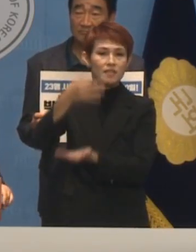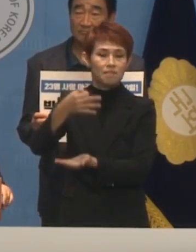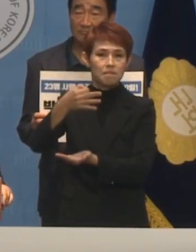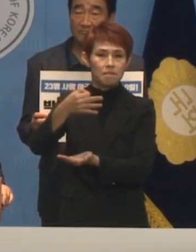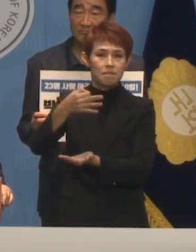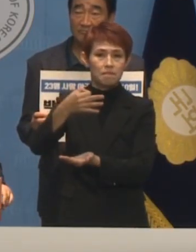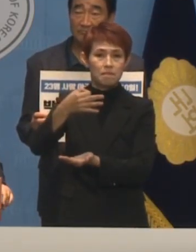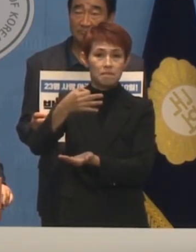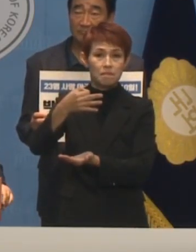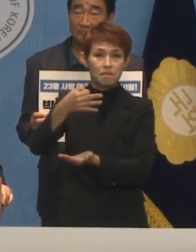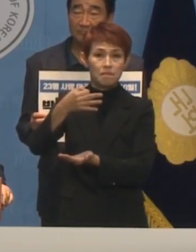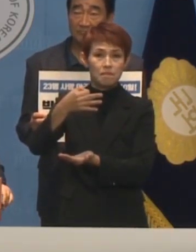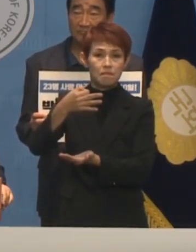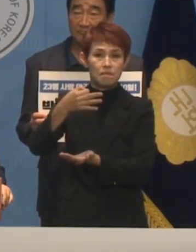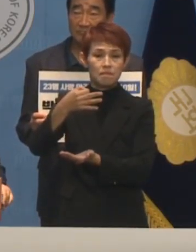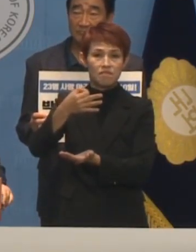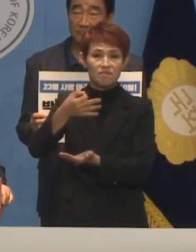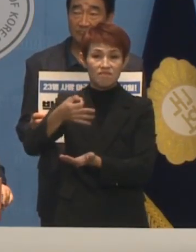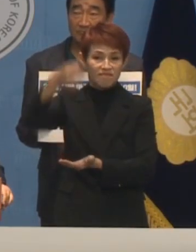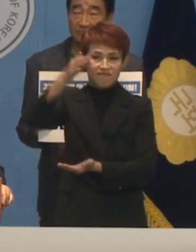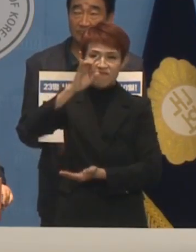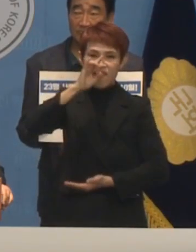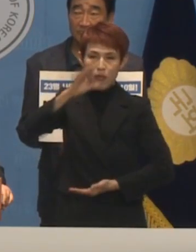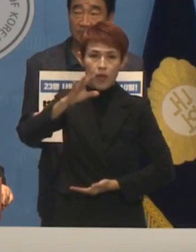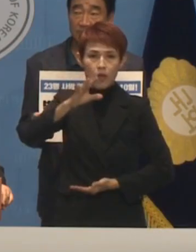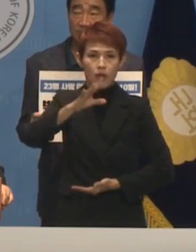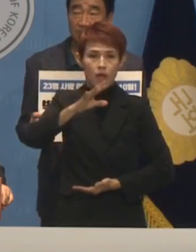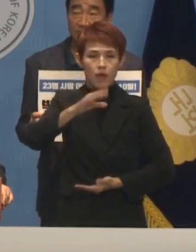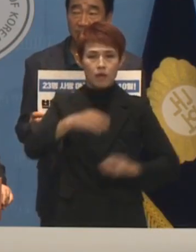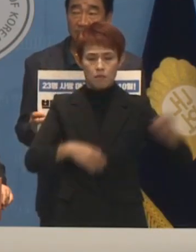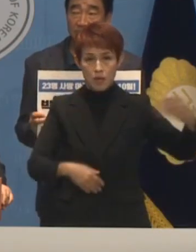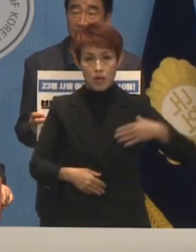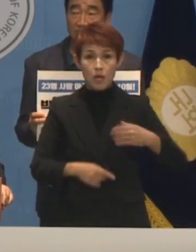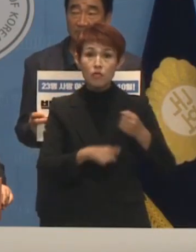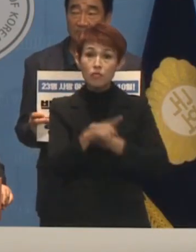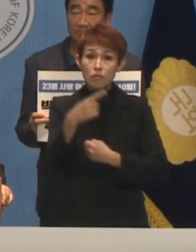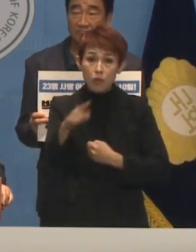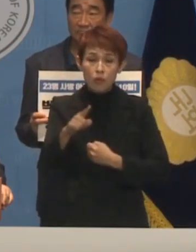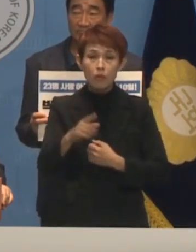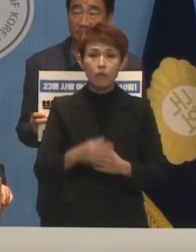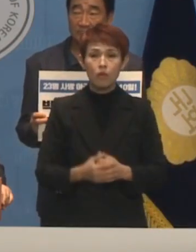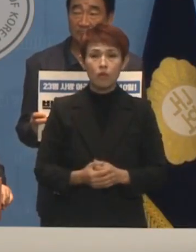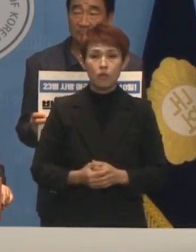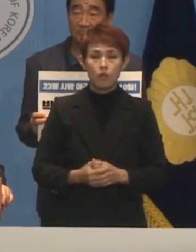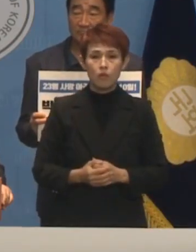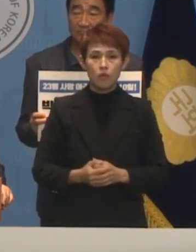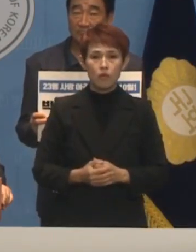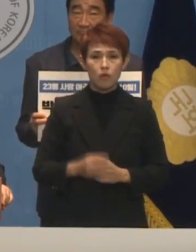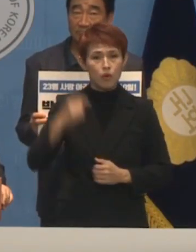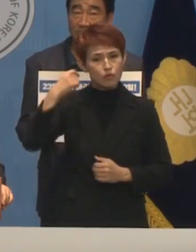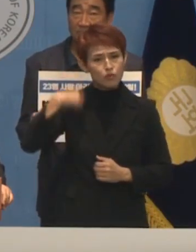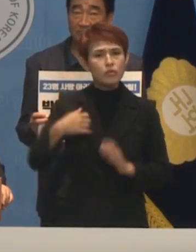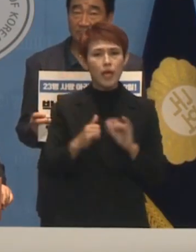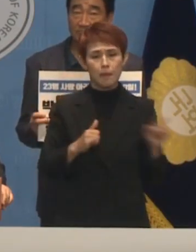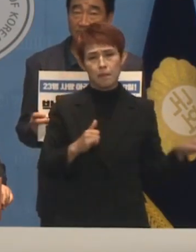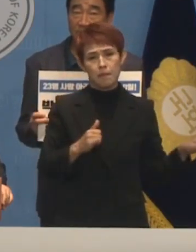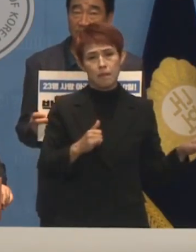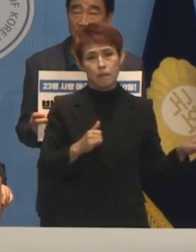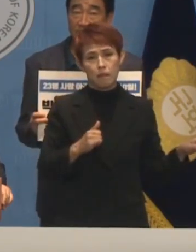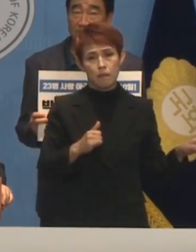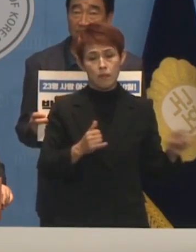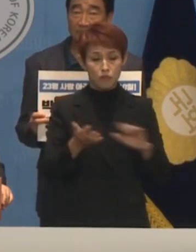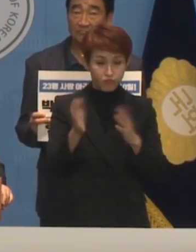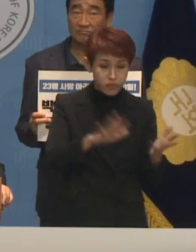단 한 푼도 더 올릴 수 없다. 그 이유는 첫 번째, 여기에 있는 사람들이 중국 동포이기 때문에